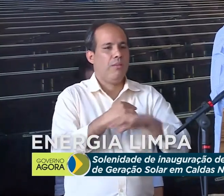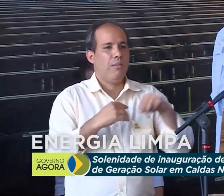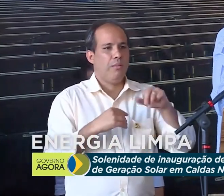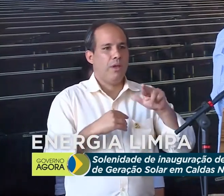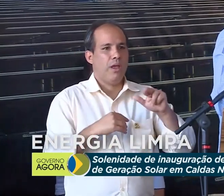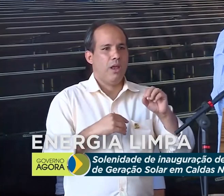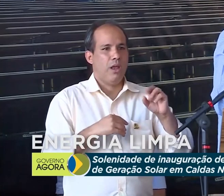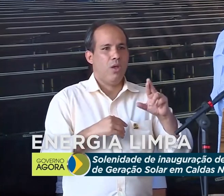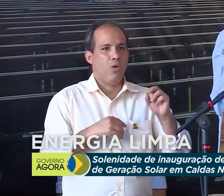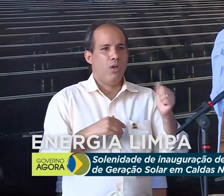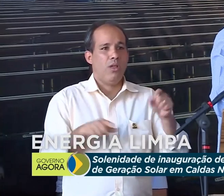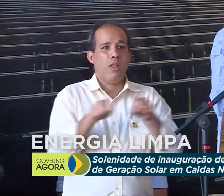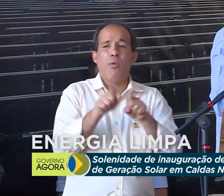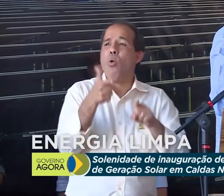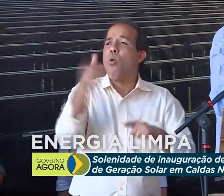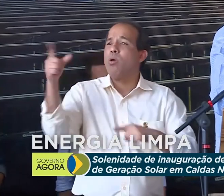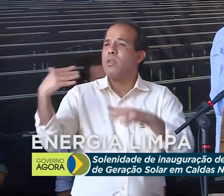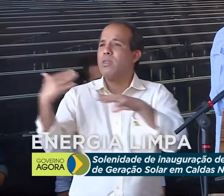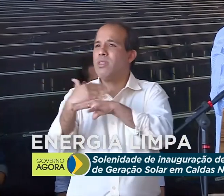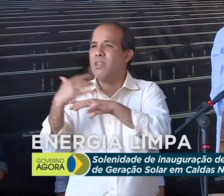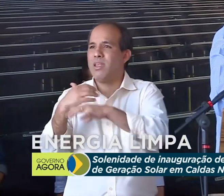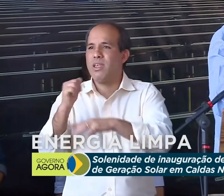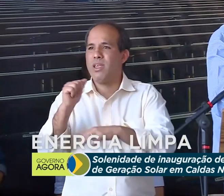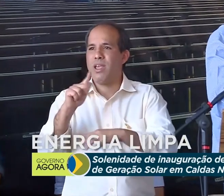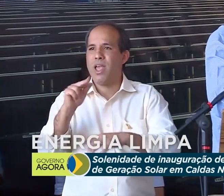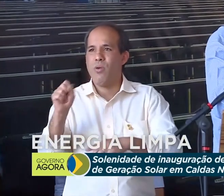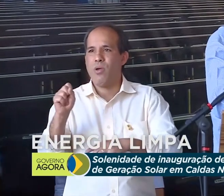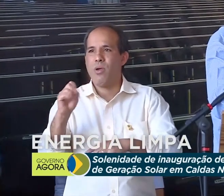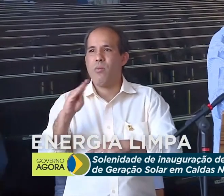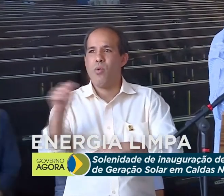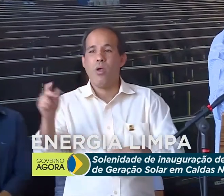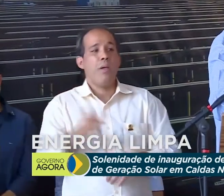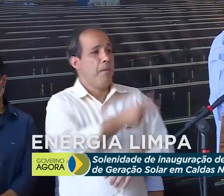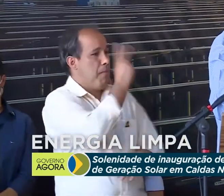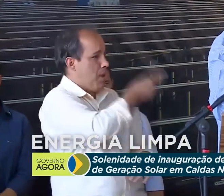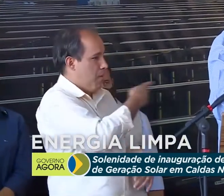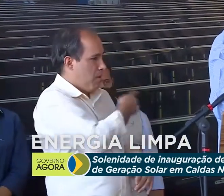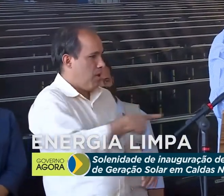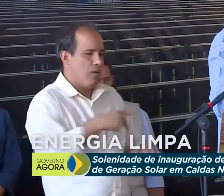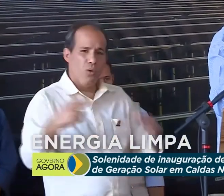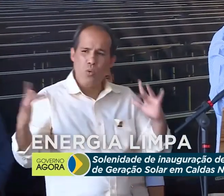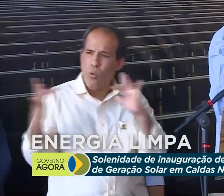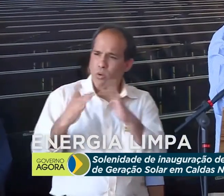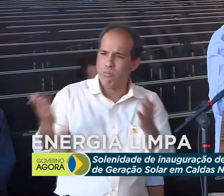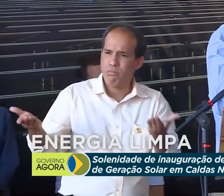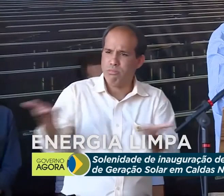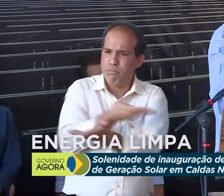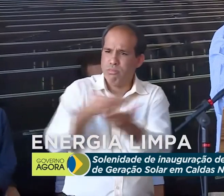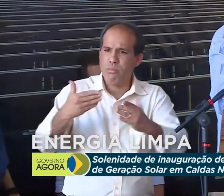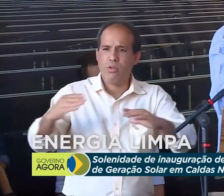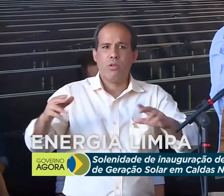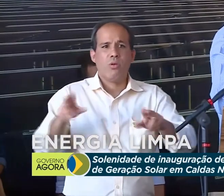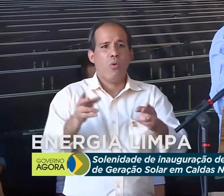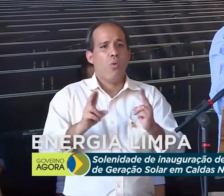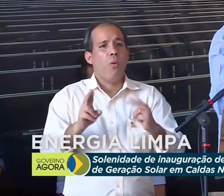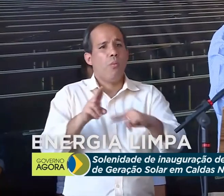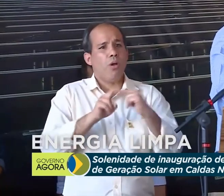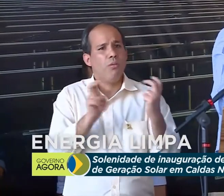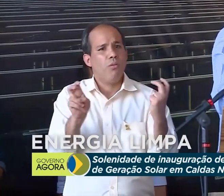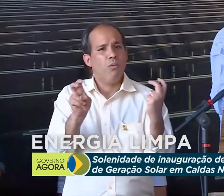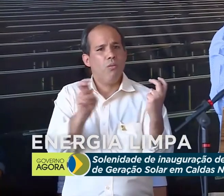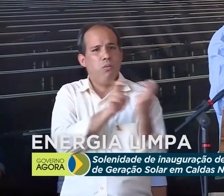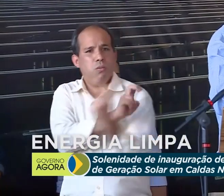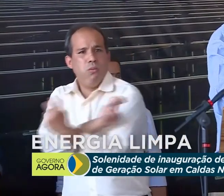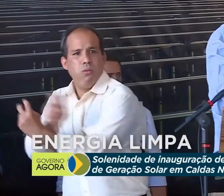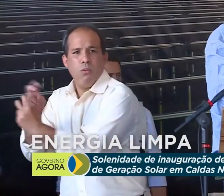à cidade de Água Boa, no Mato Grosso. E Vossa Excelência ressuscita o norte do estado de Goiás e o Vale do Araguaia, que